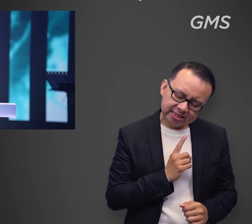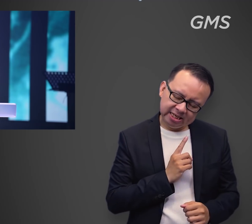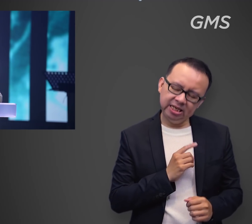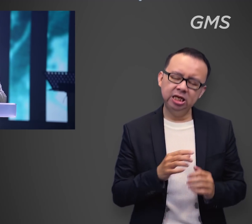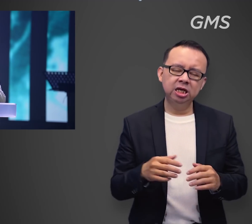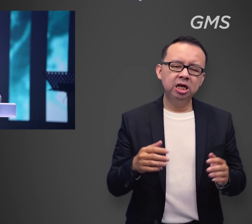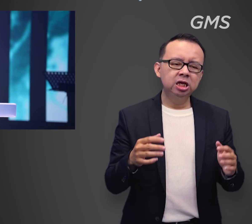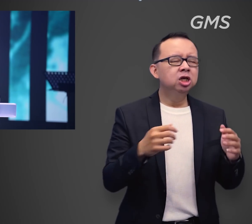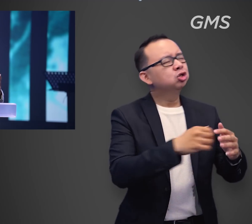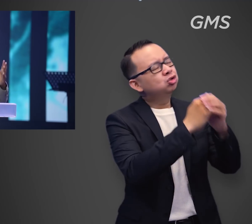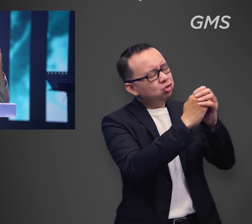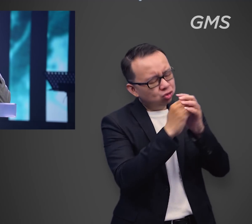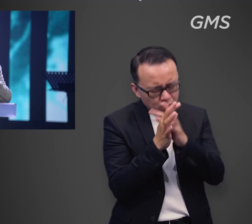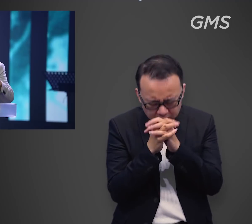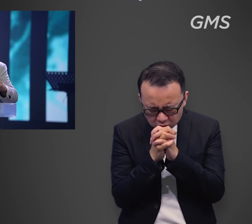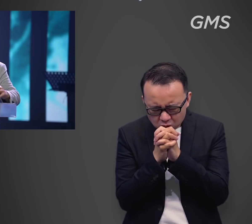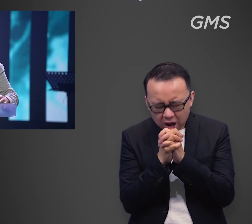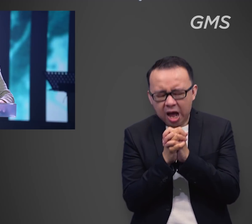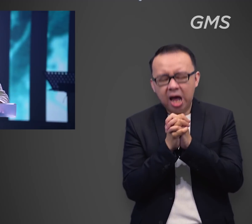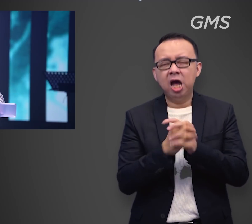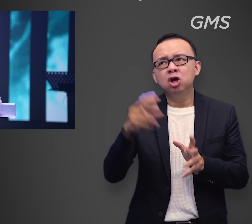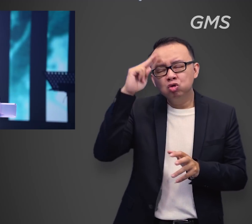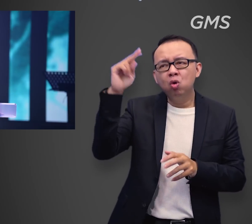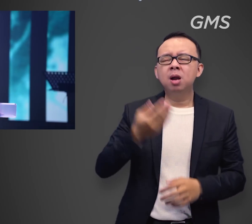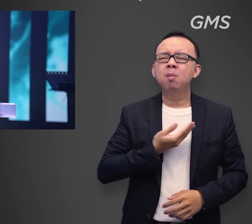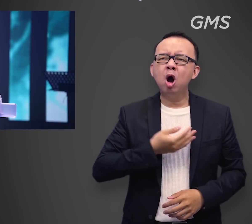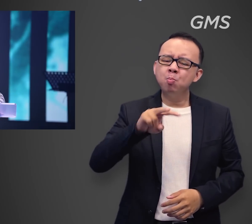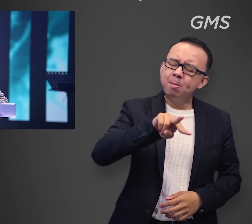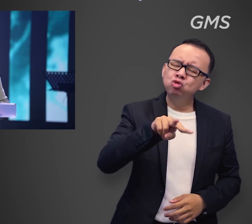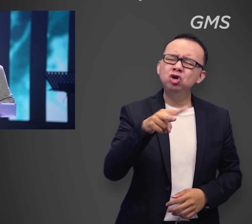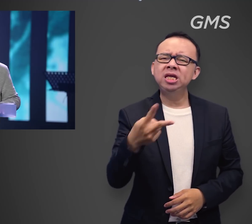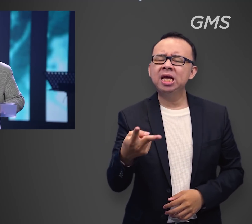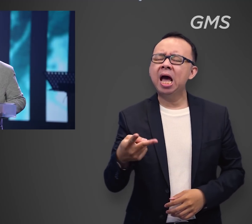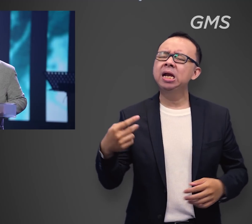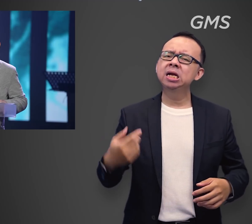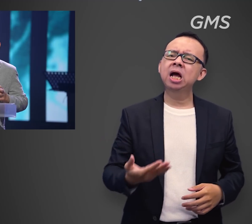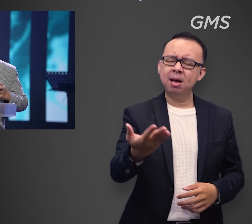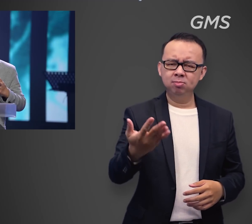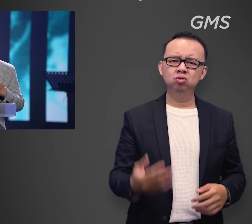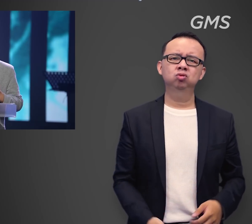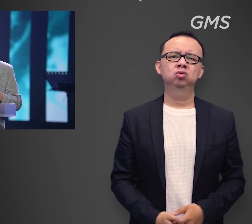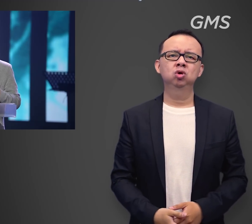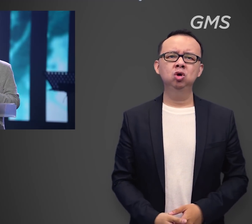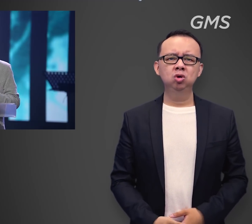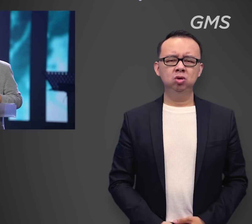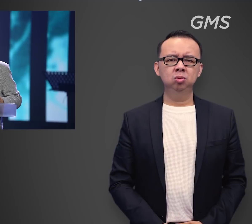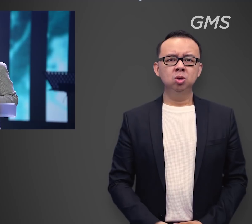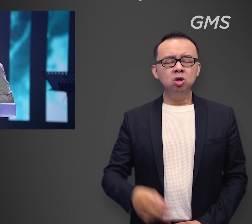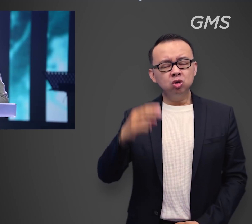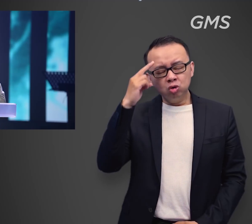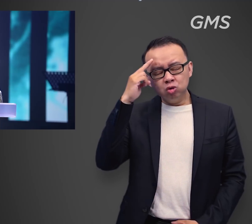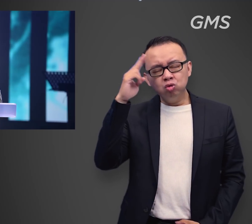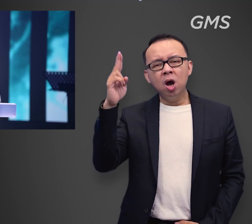yang jahat, maka aku akan memulihkan keadaan mereka. Aku akan memulihkan negeri mereka. Tuhan itu begitu